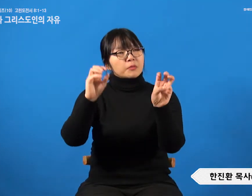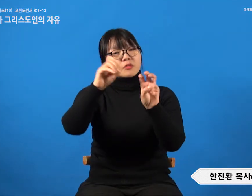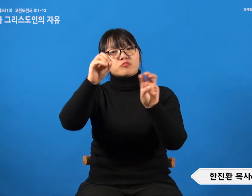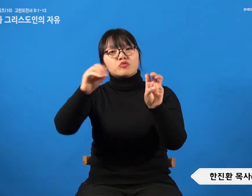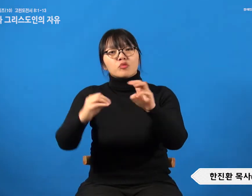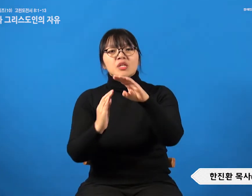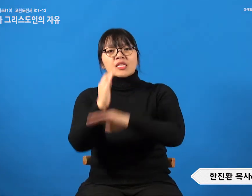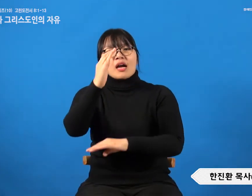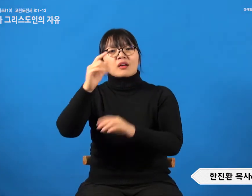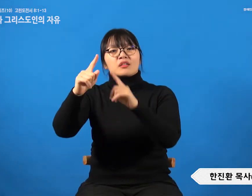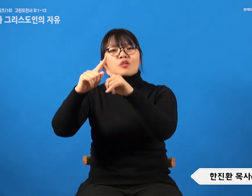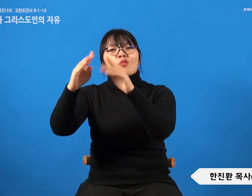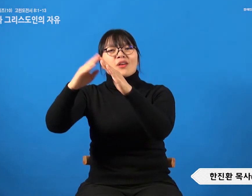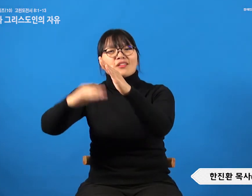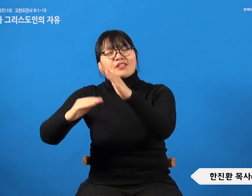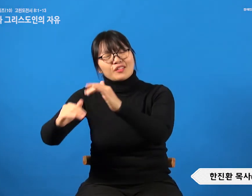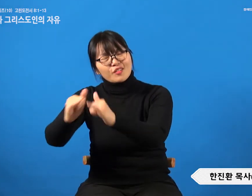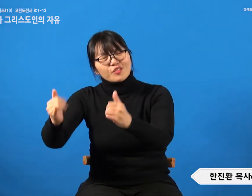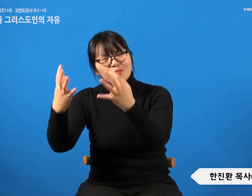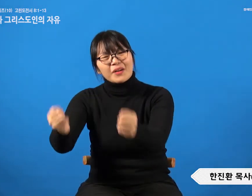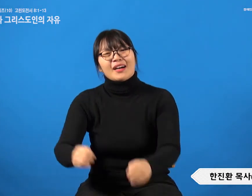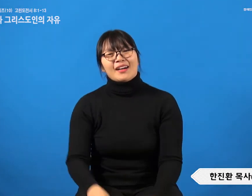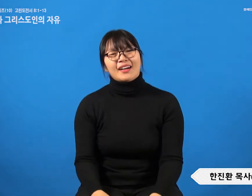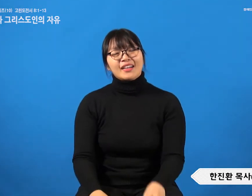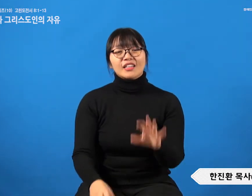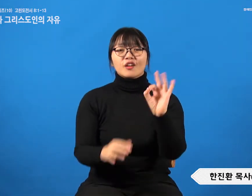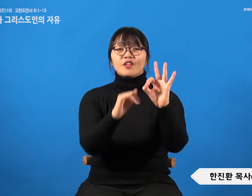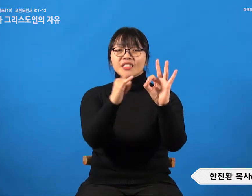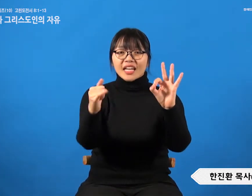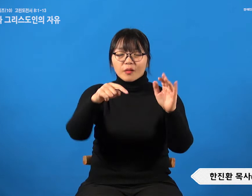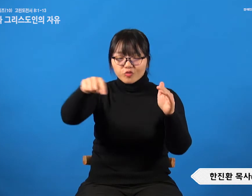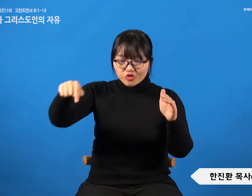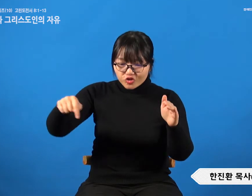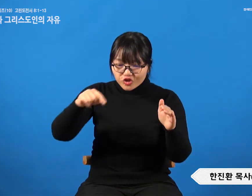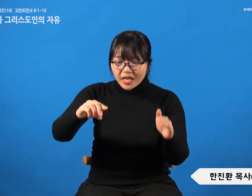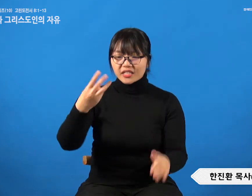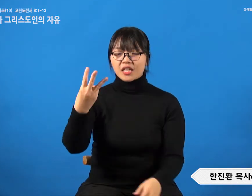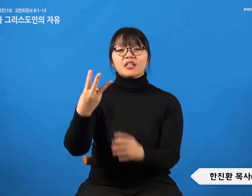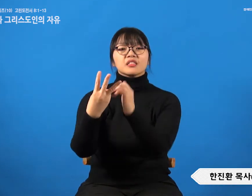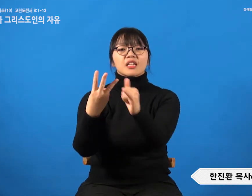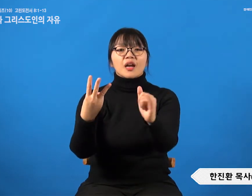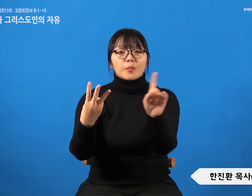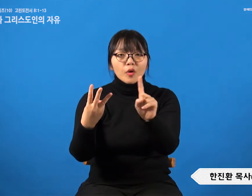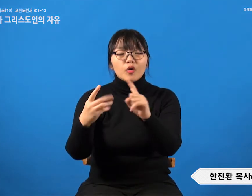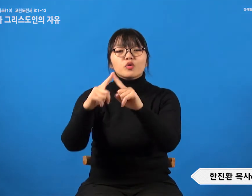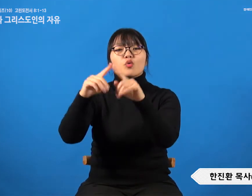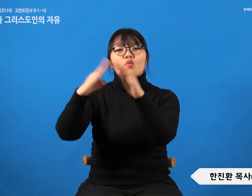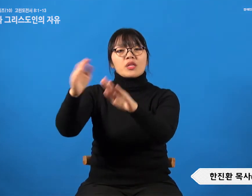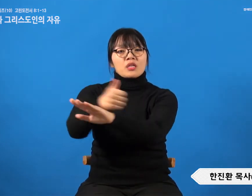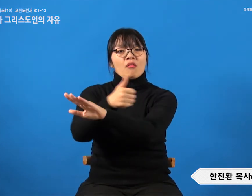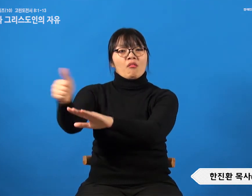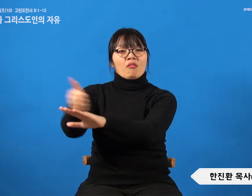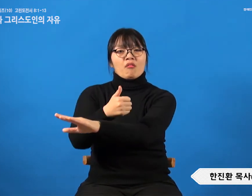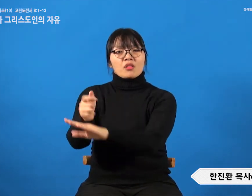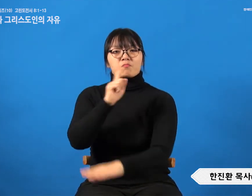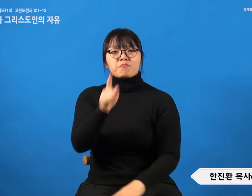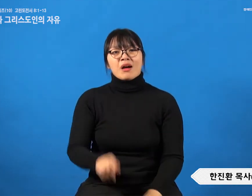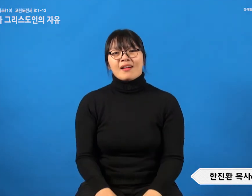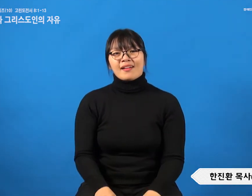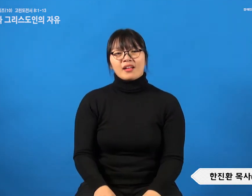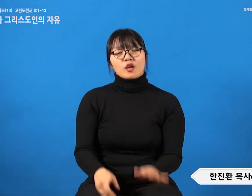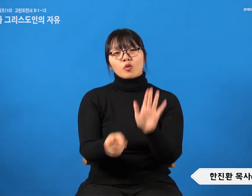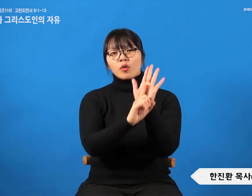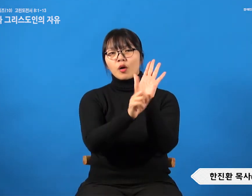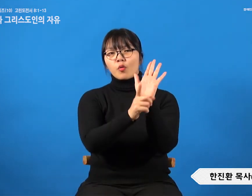합니다. 점치러 가는 사람 10명 중에 3사람은 기독교인이라는 말입니다. 그래서 역술업소